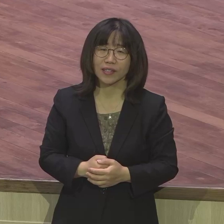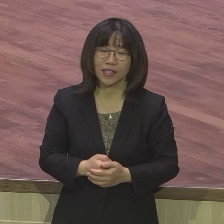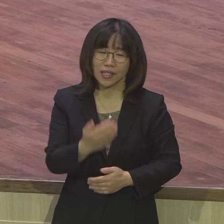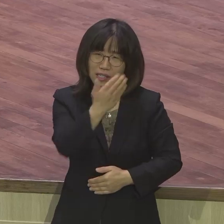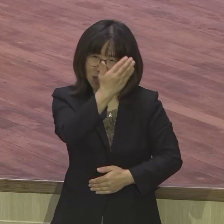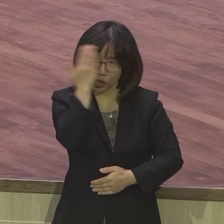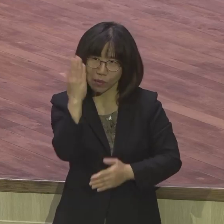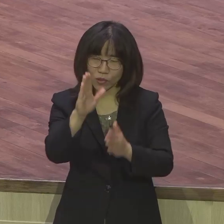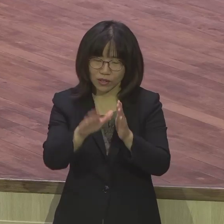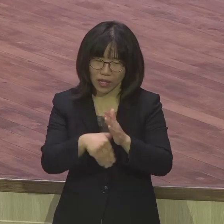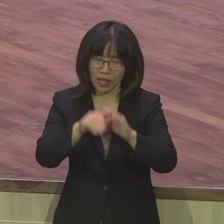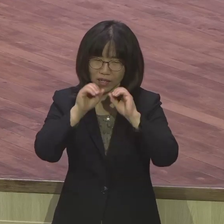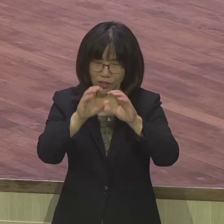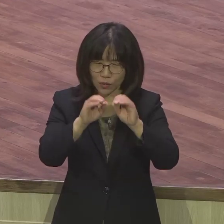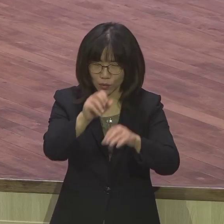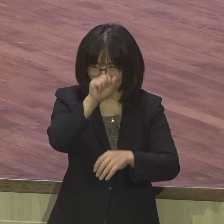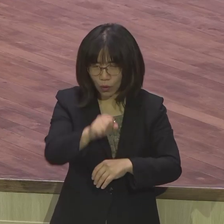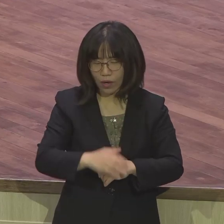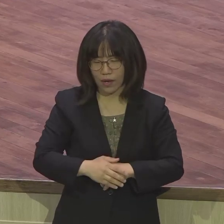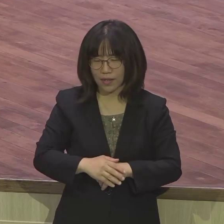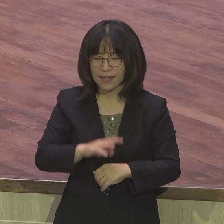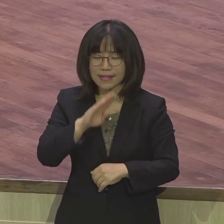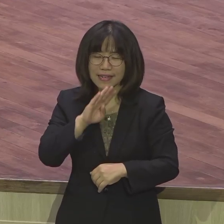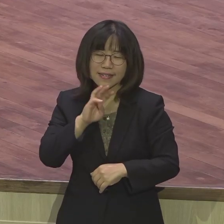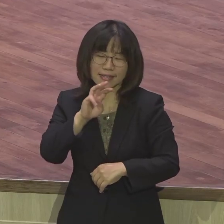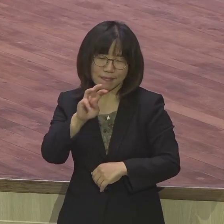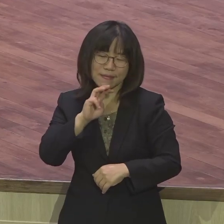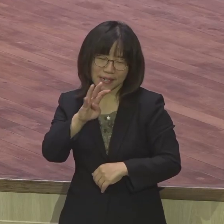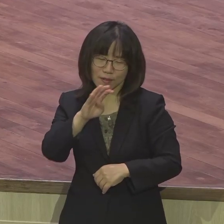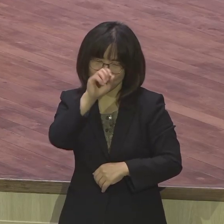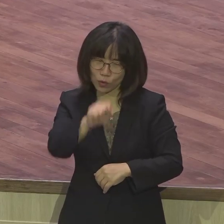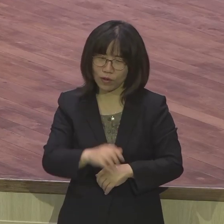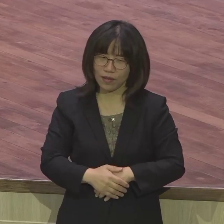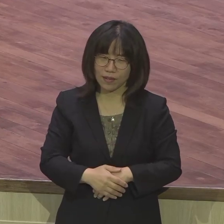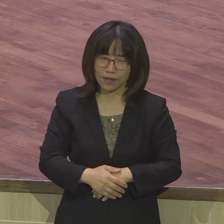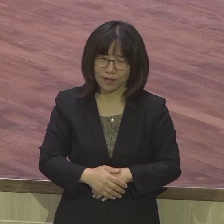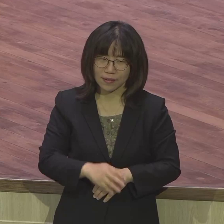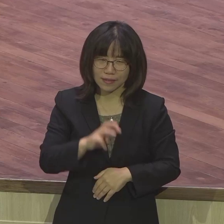젊었을 때 가는 게 더 좋아요. 30대, 40대, 30대 가는 게 좋아요.